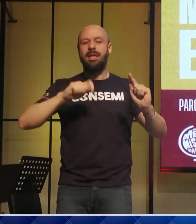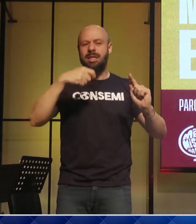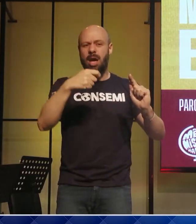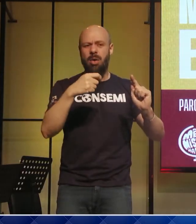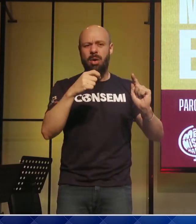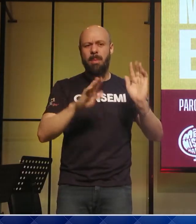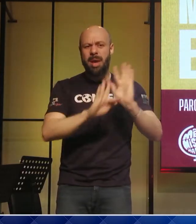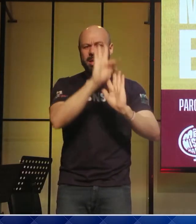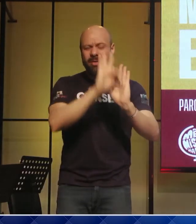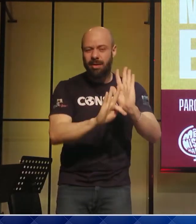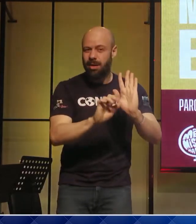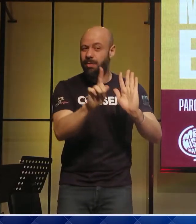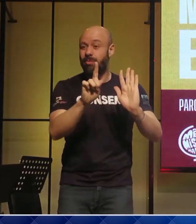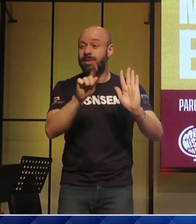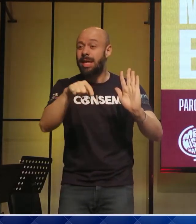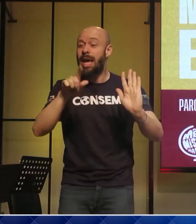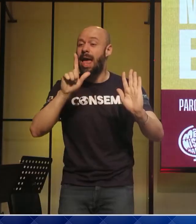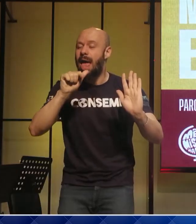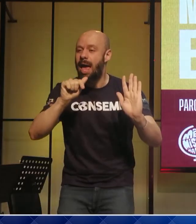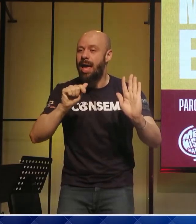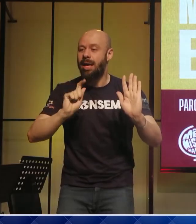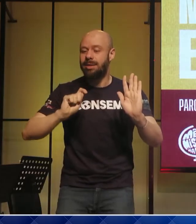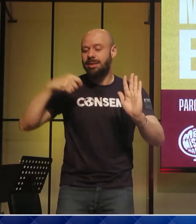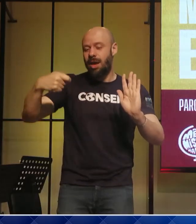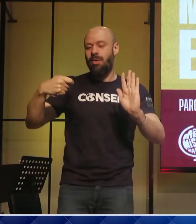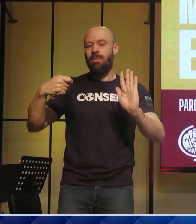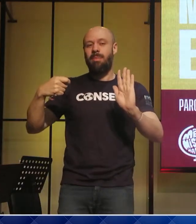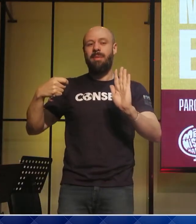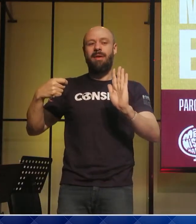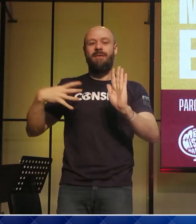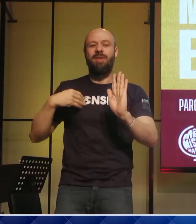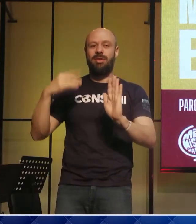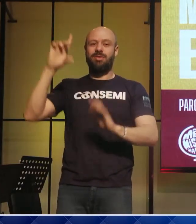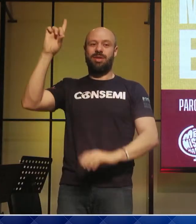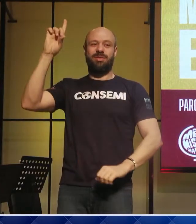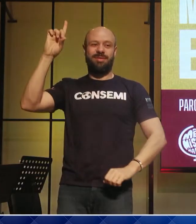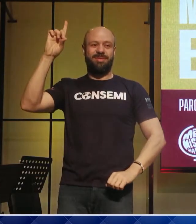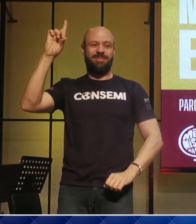equipe. Mas nós pertencemos a Ele.